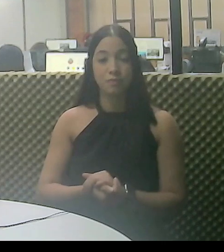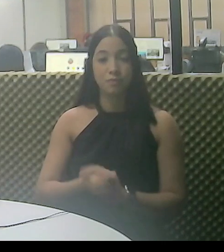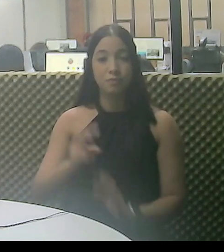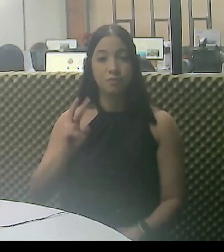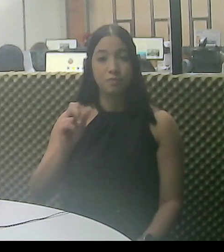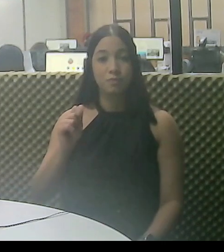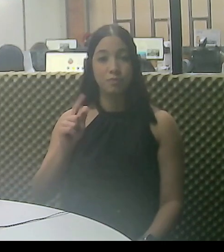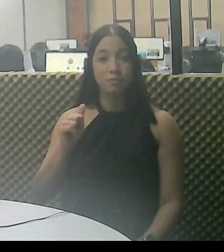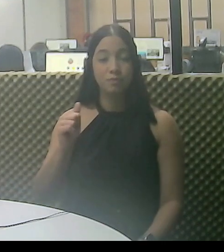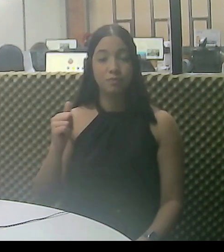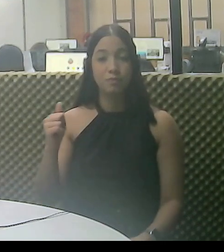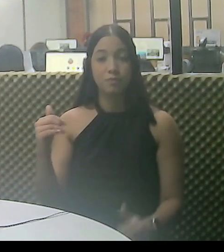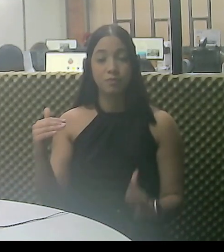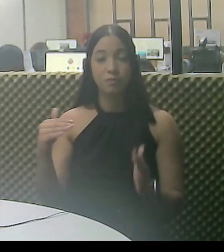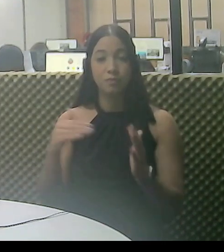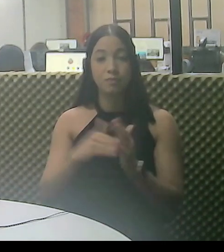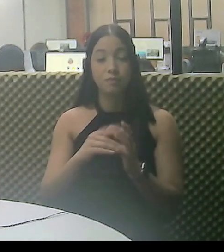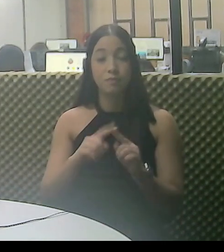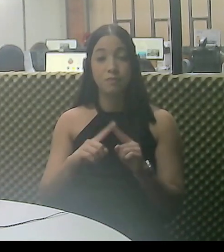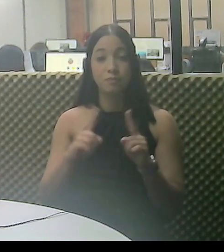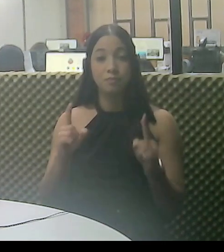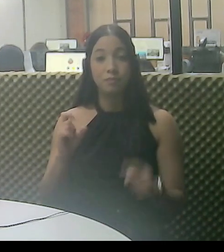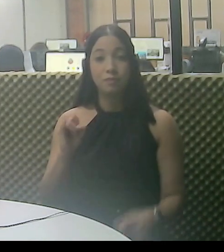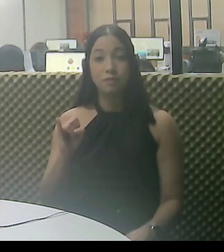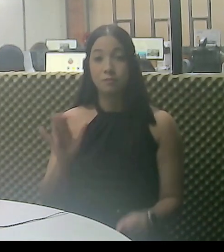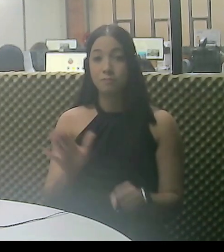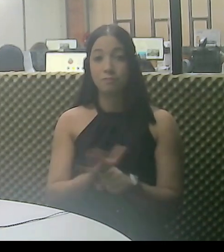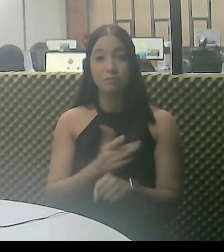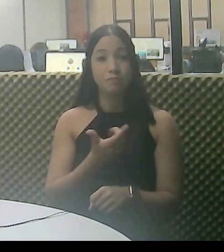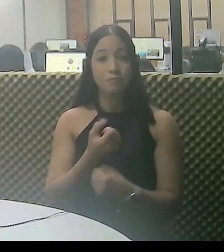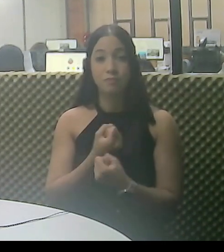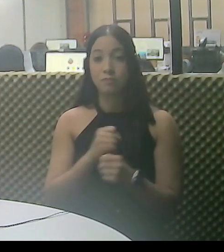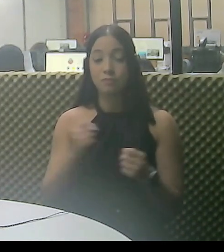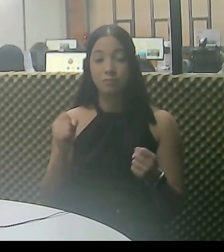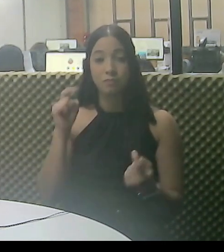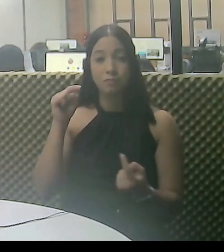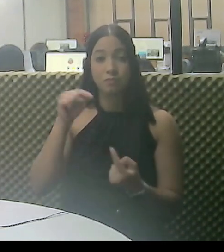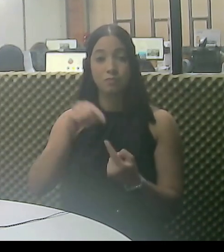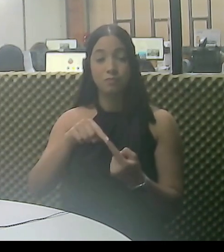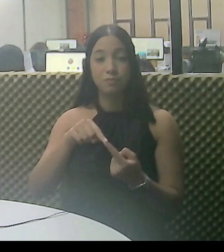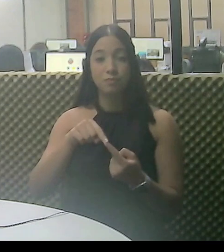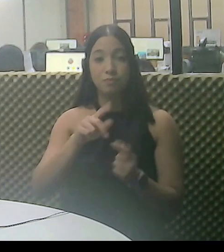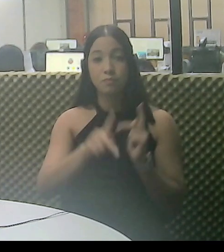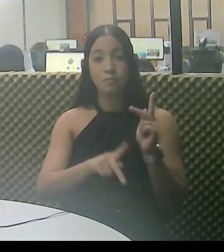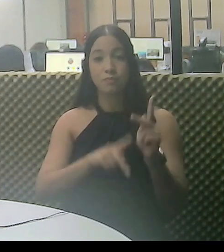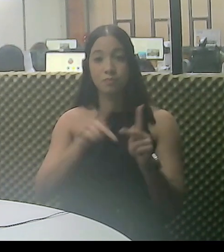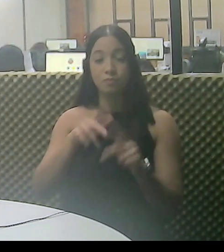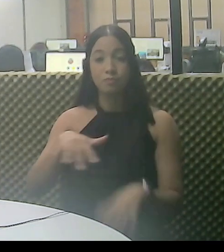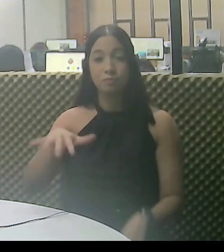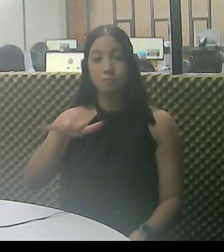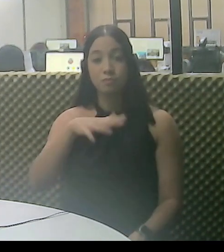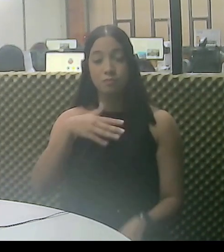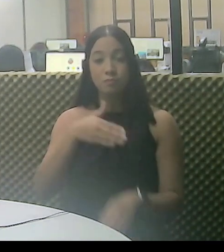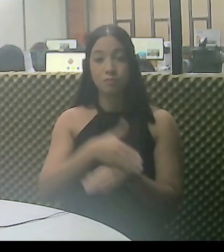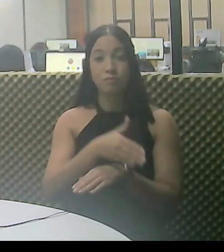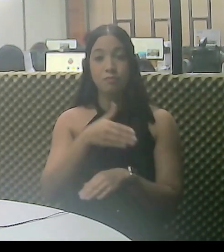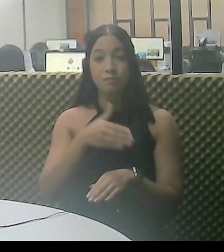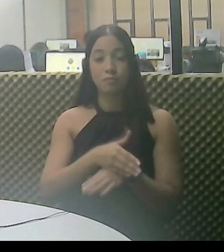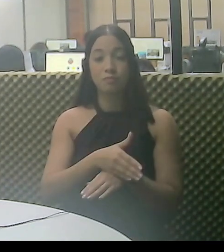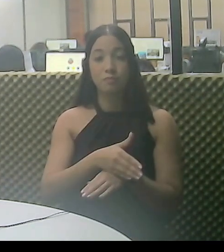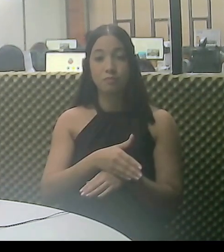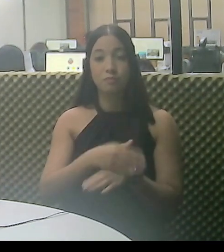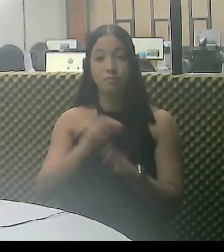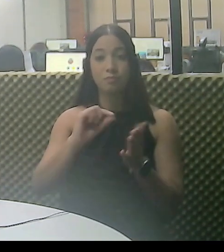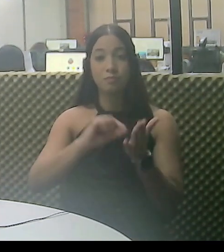são limitadas, mas caso não sejam preenchidas pelo público-alvo, a população em geral poderá participar por ordem